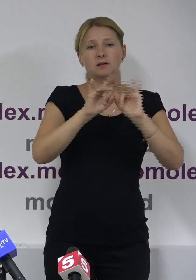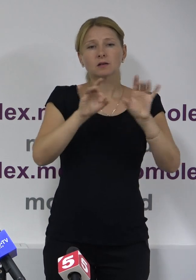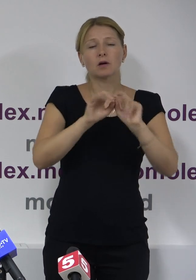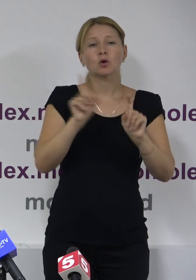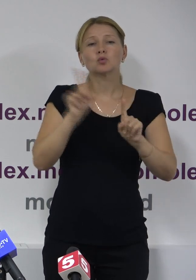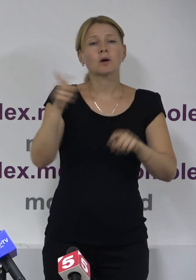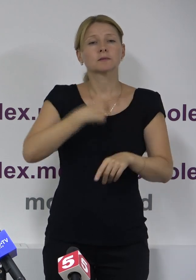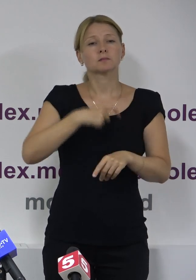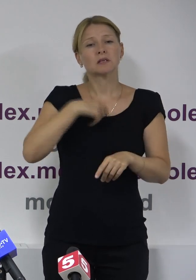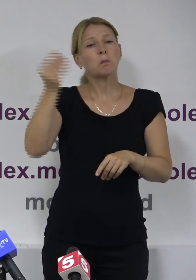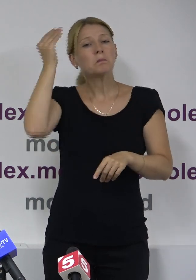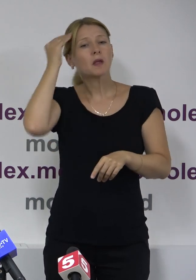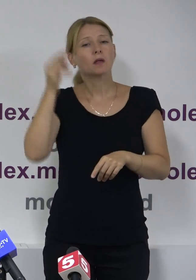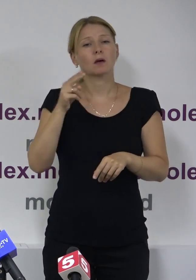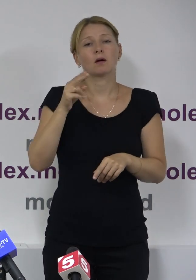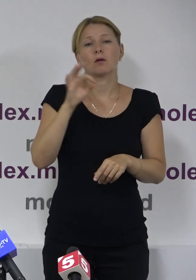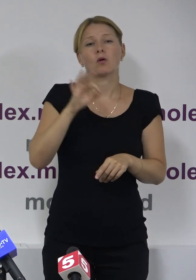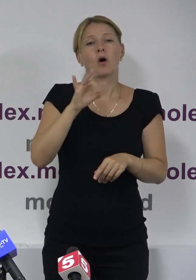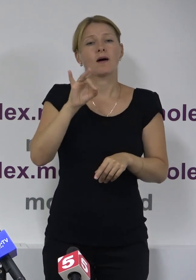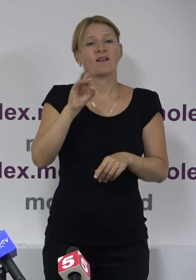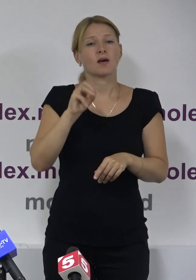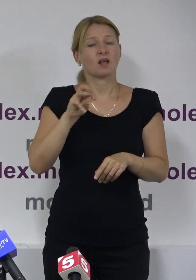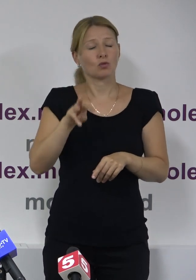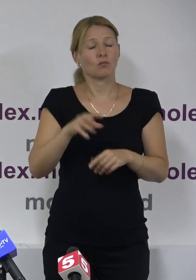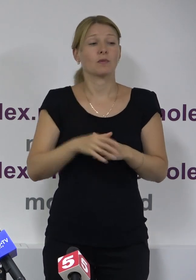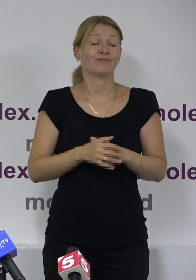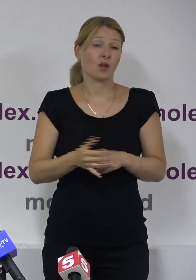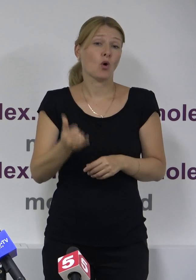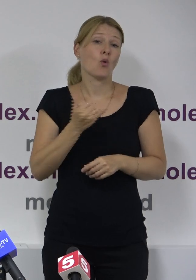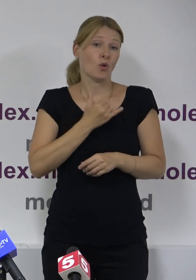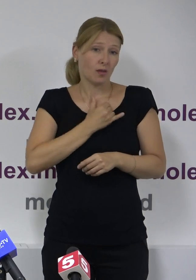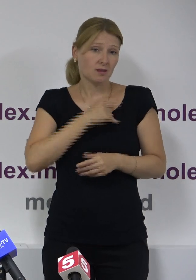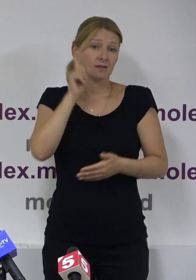referendumului. Respectiv, considerăm că și aici vom avea